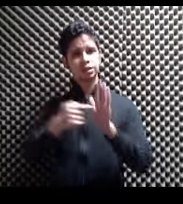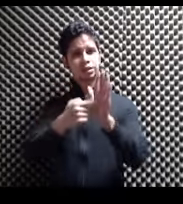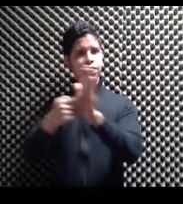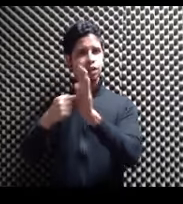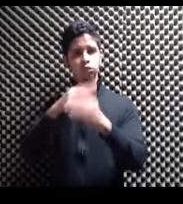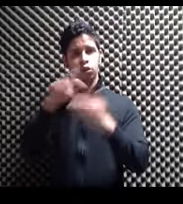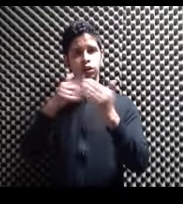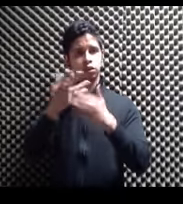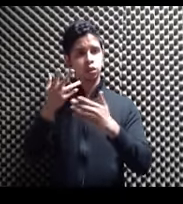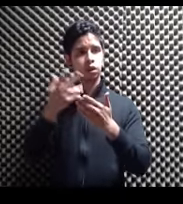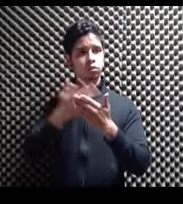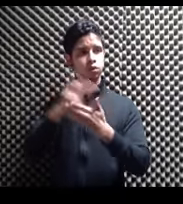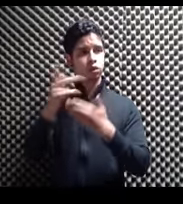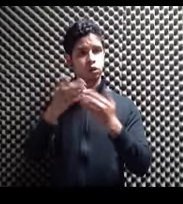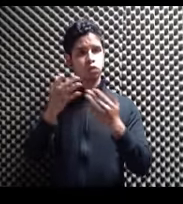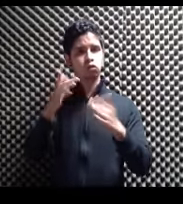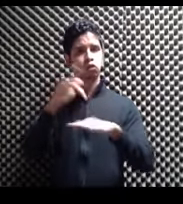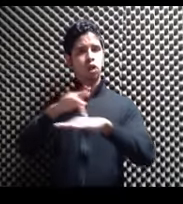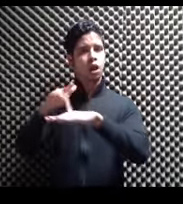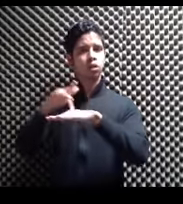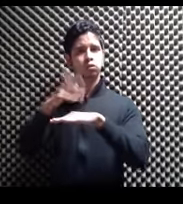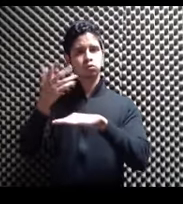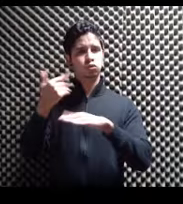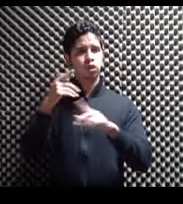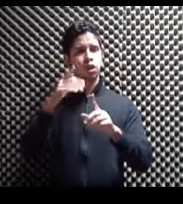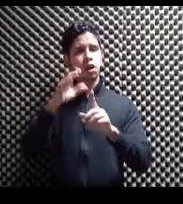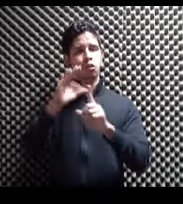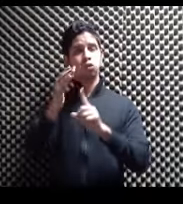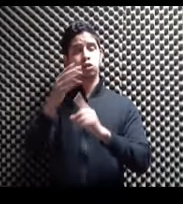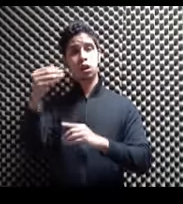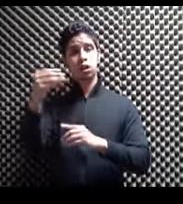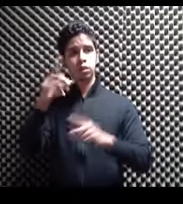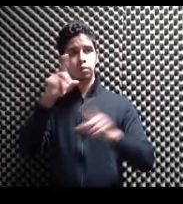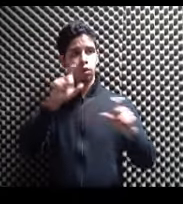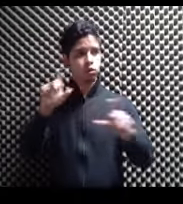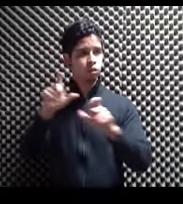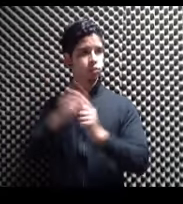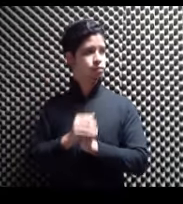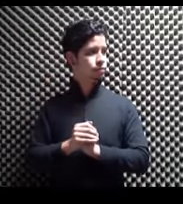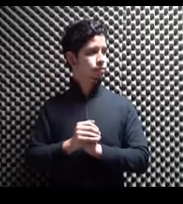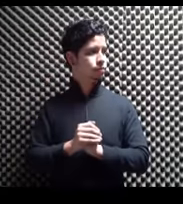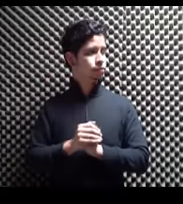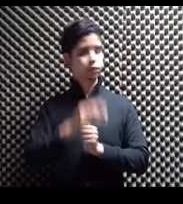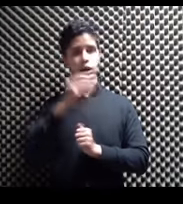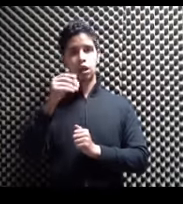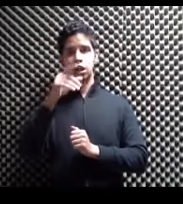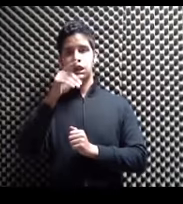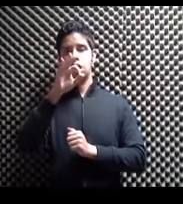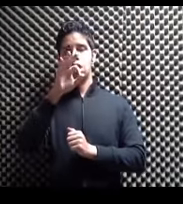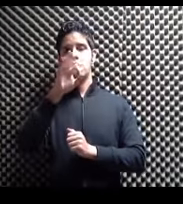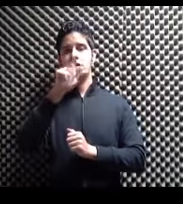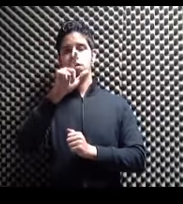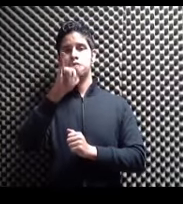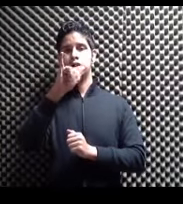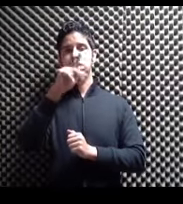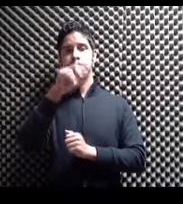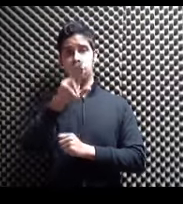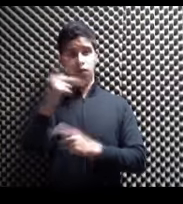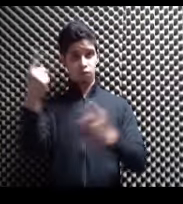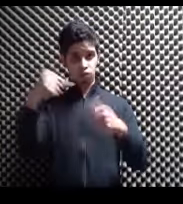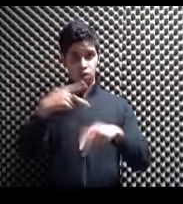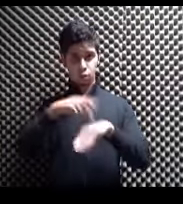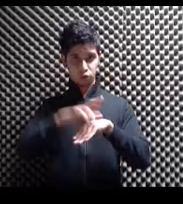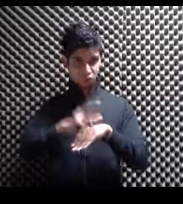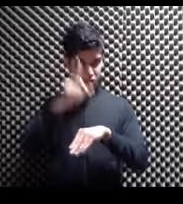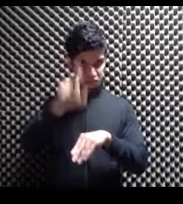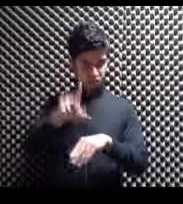de trivia. ¿Y Flipper nunca vino a Puerto Rico? No, Flipper no, pero tenemos muchos Flippers. Ha ido nadando, qué sé yo. Sí, bueno,